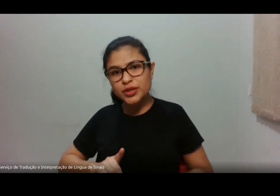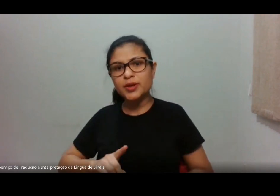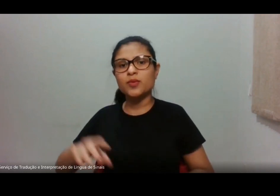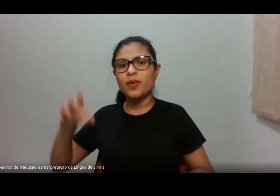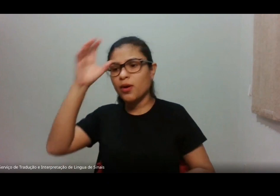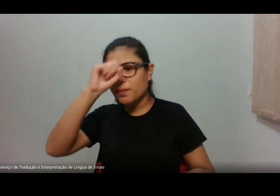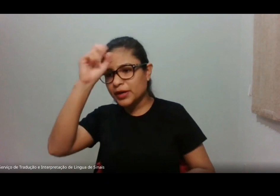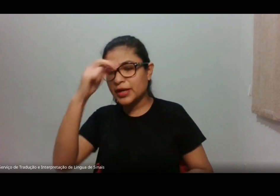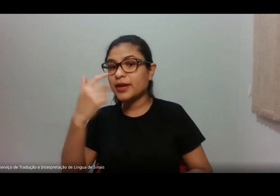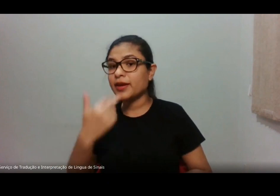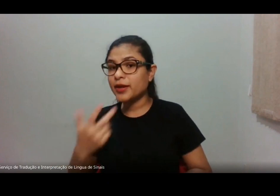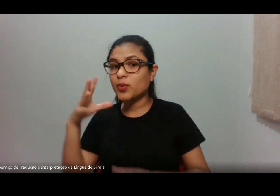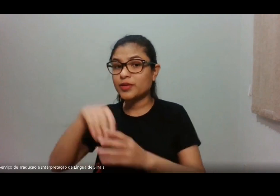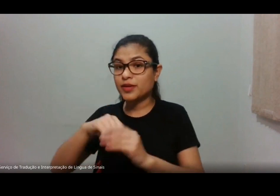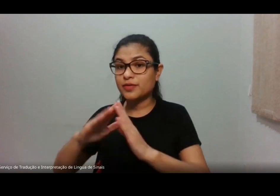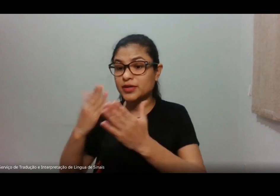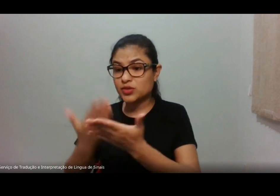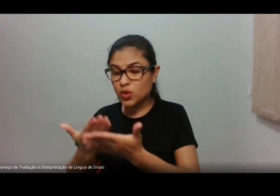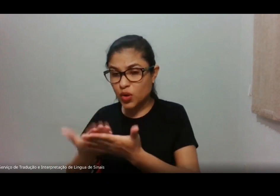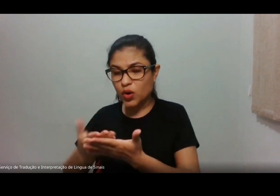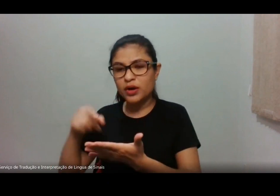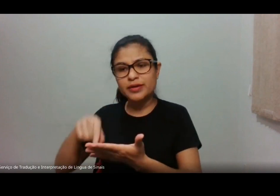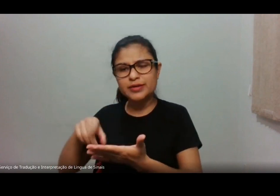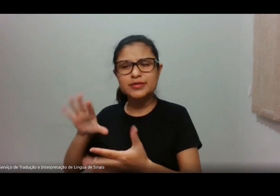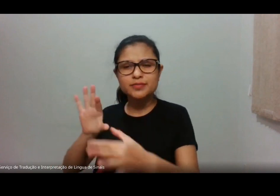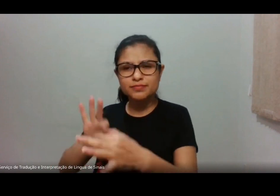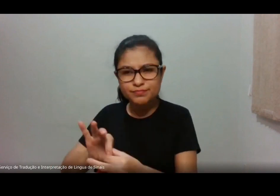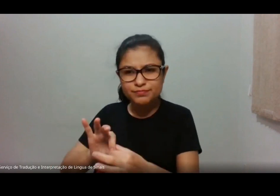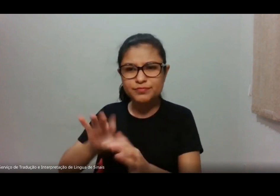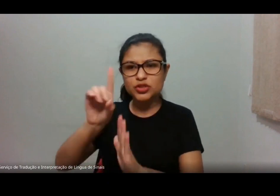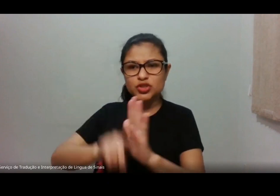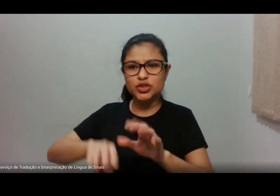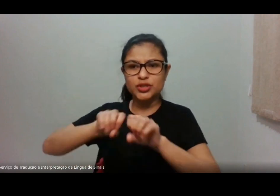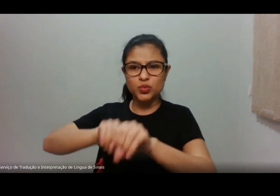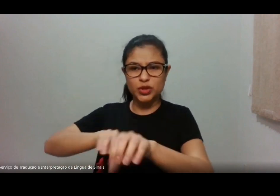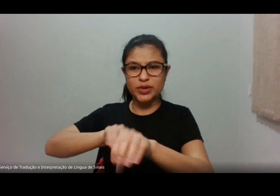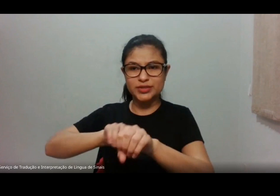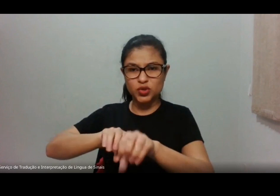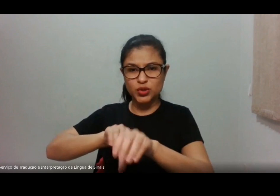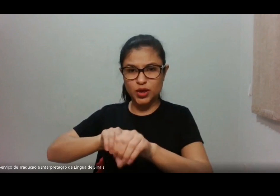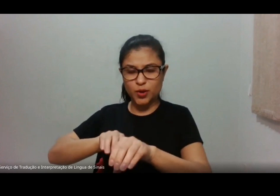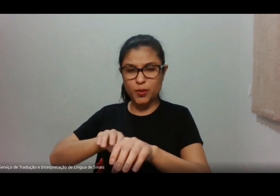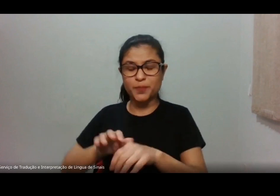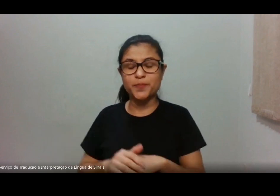a aprender línguas na escola, que se vincula então aos direitos educacionais, né?